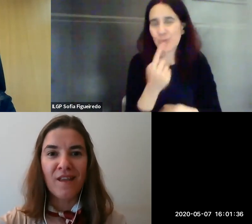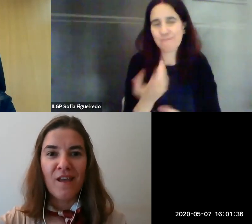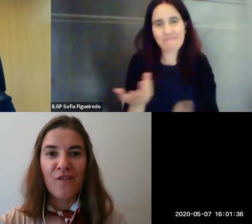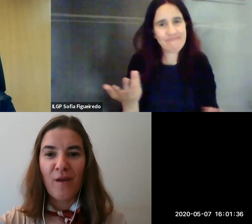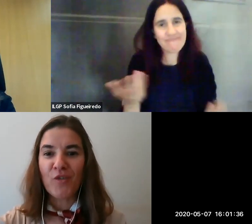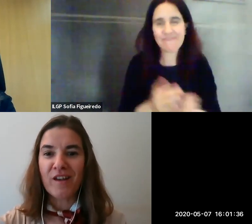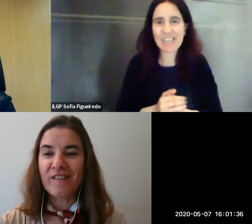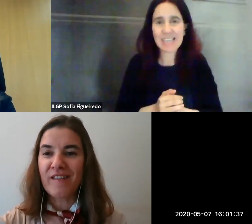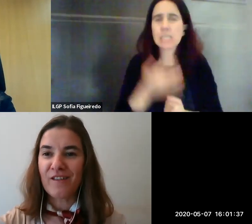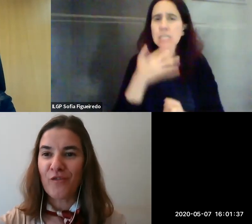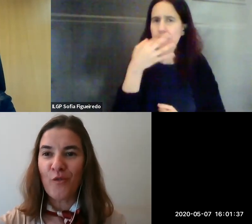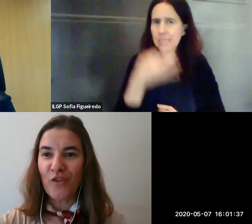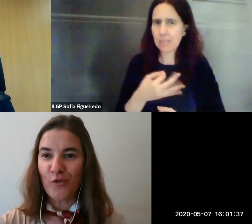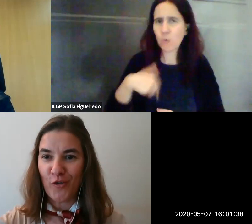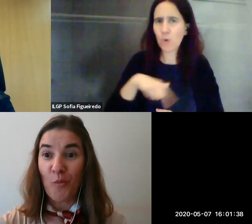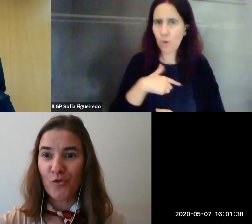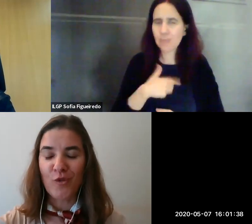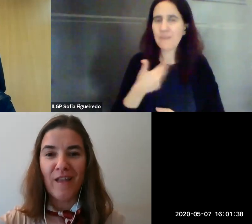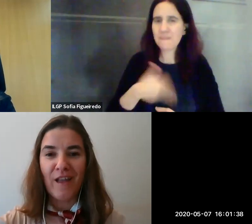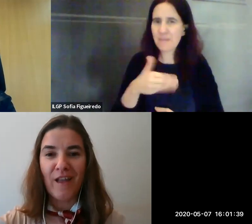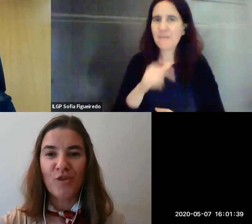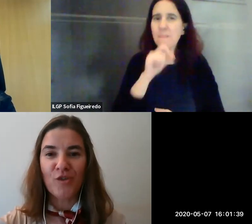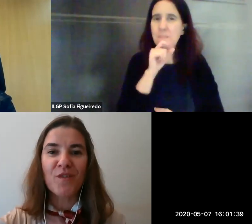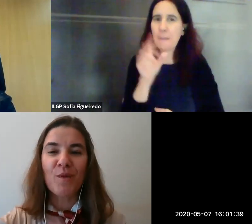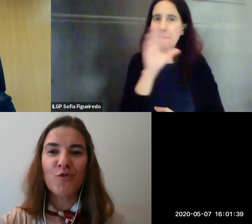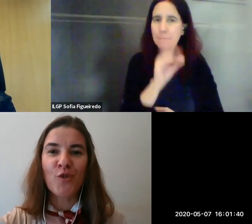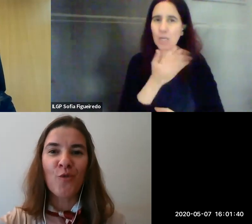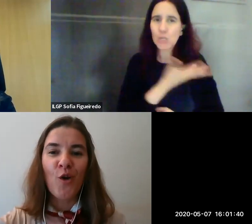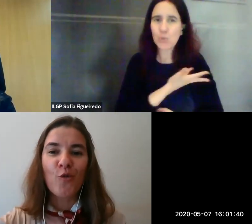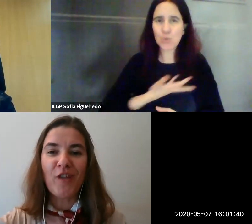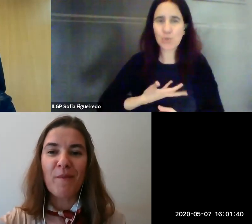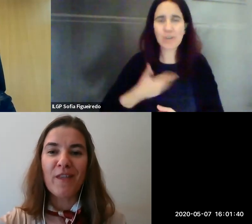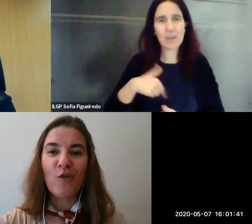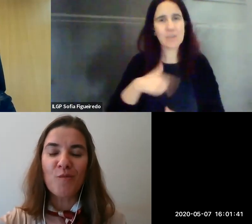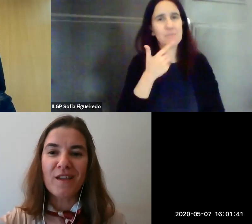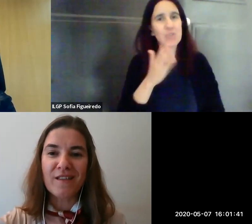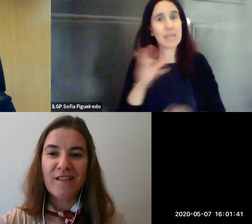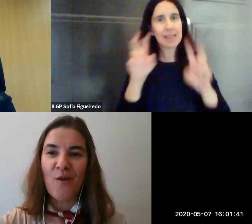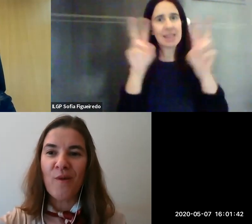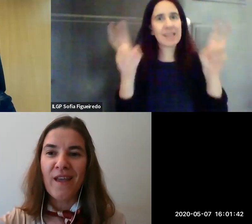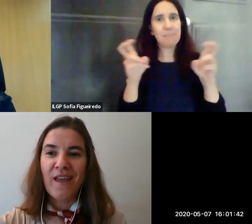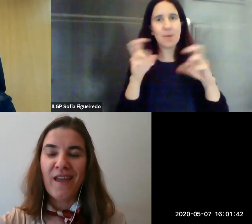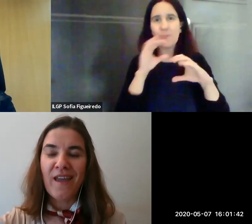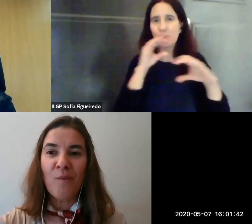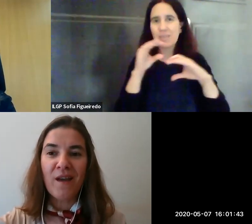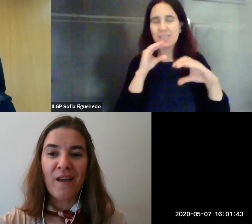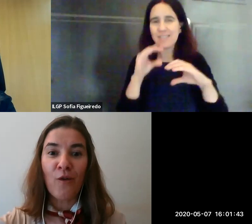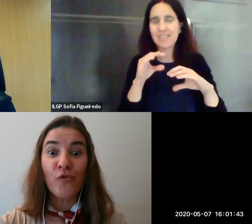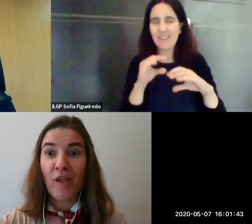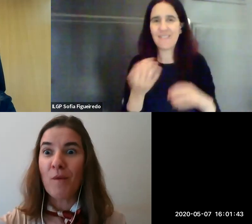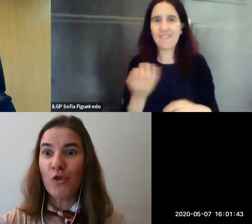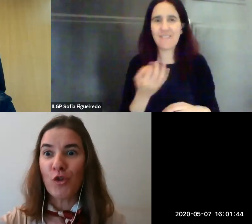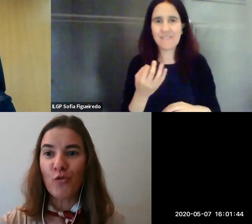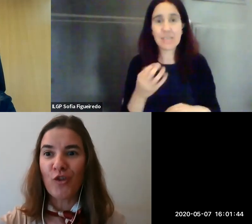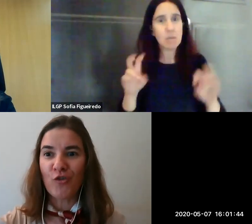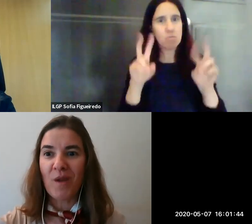Certamente vamos acreditar que vão haver outras oportunidades, porque já percebemos que o tema da comunicação é um